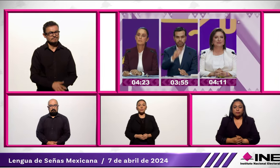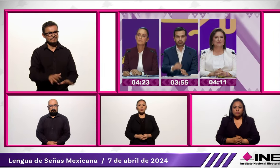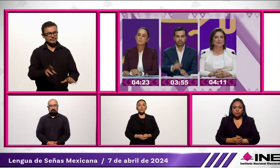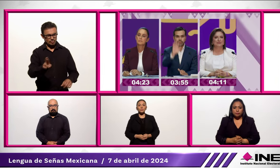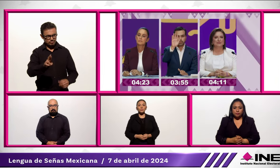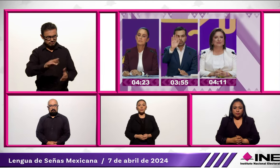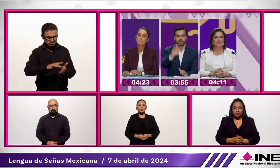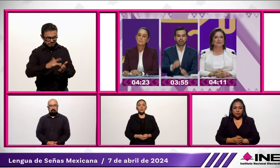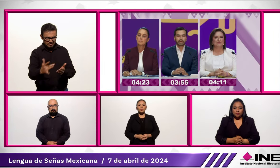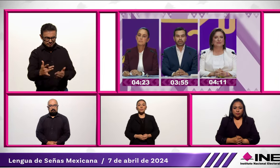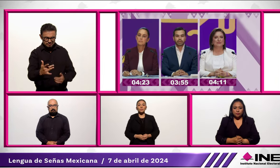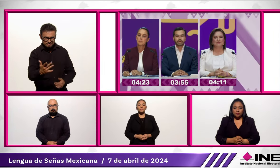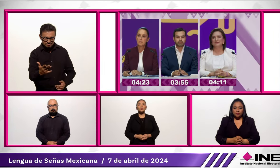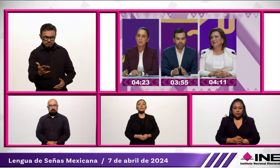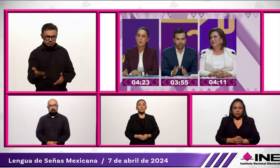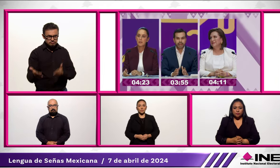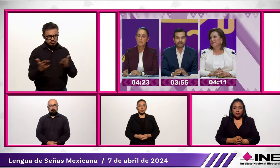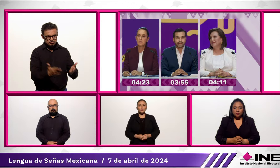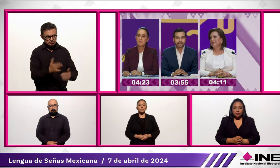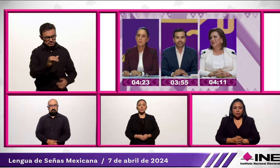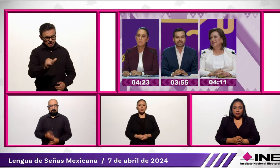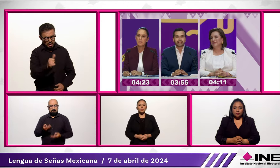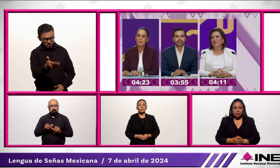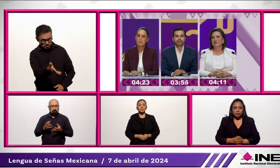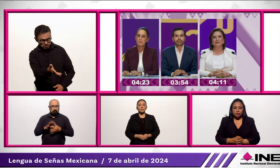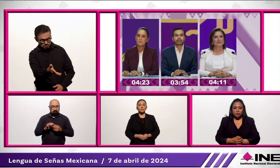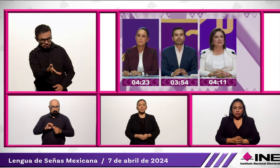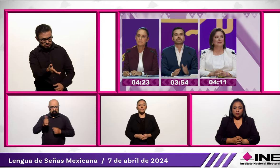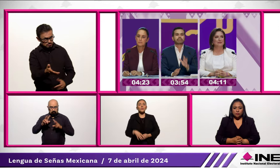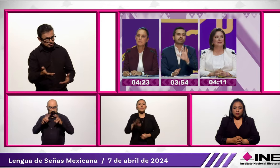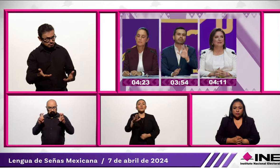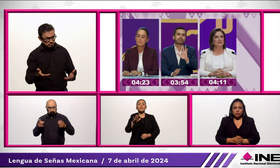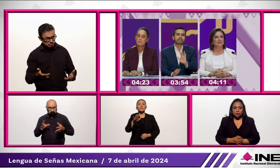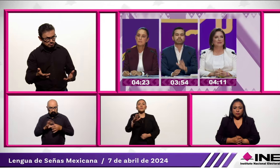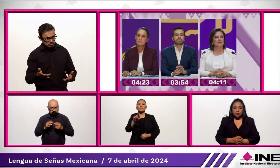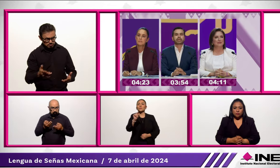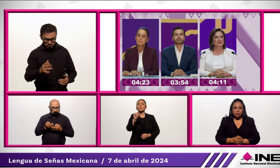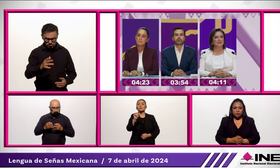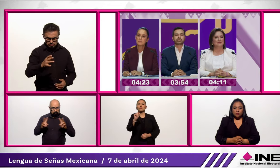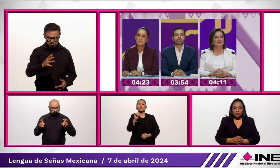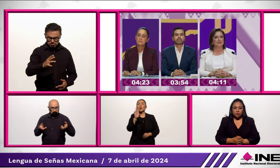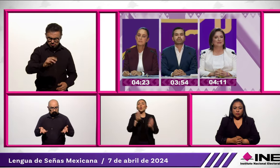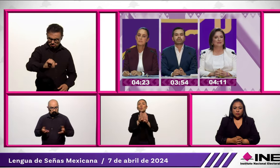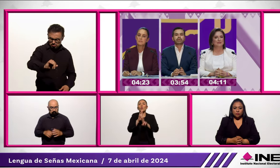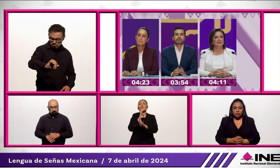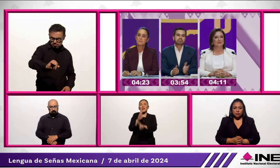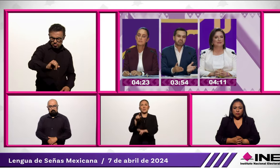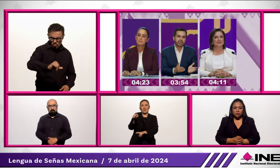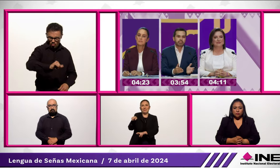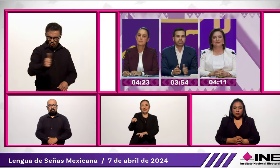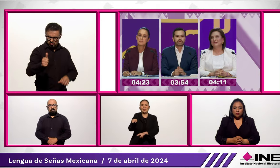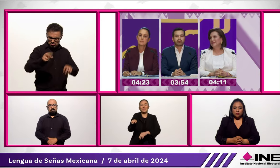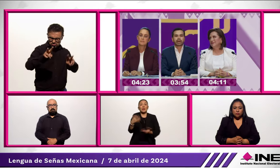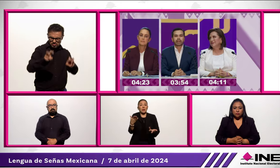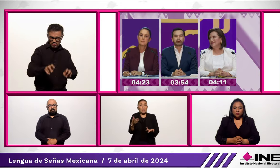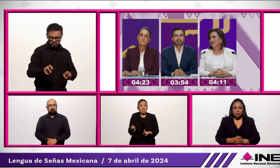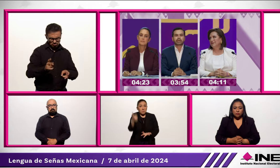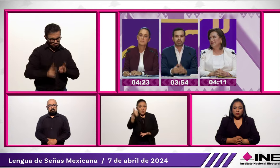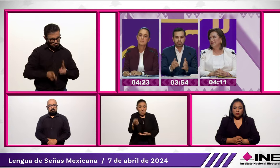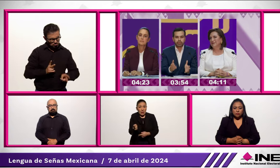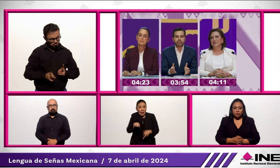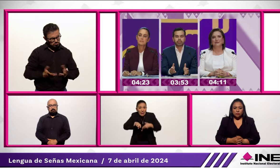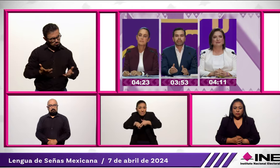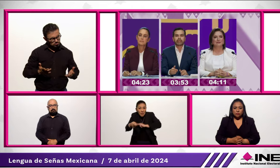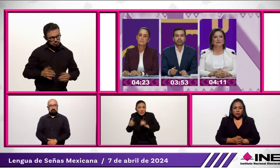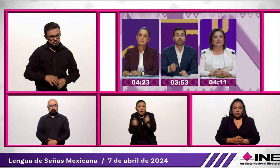Gálvez. Candidato Maynes. Vamos a hablar de otros temas también. Bueno, sí, vamos a hablar de varios. De respuesta a eso. Sí. Empezó con Calderón,